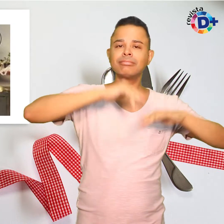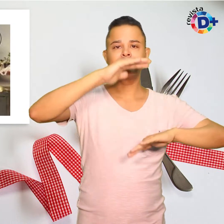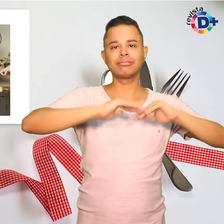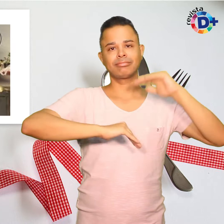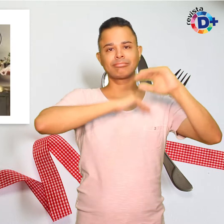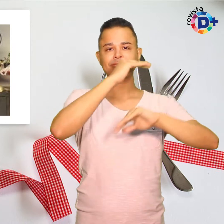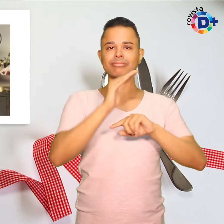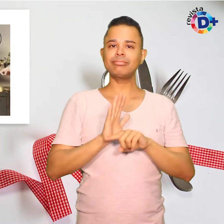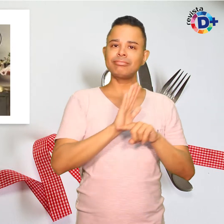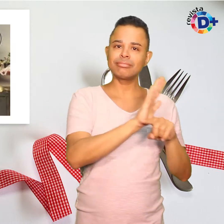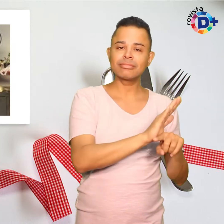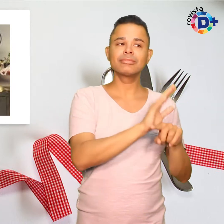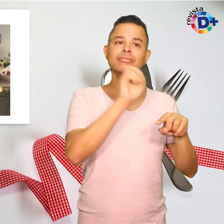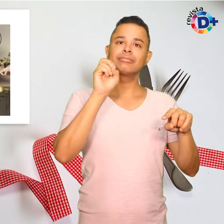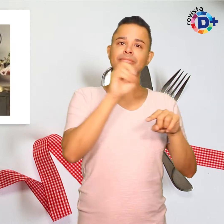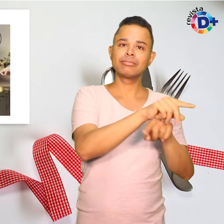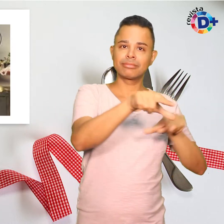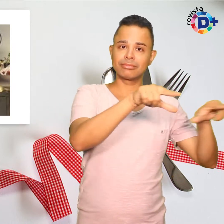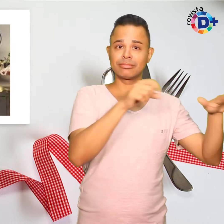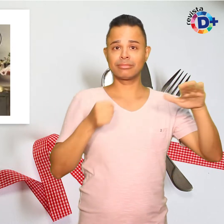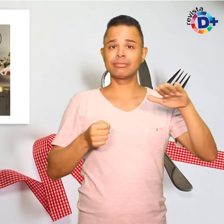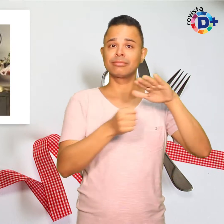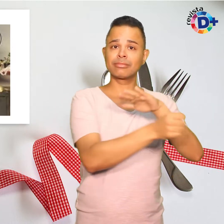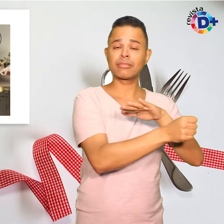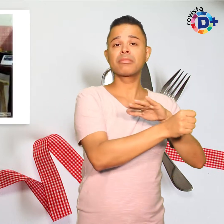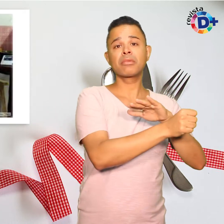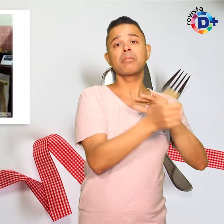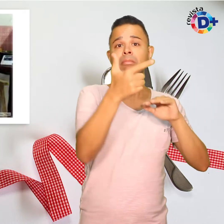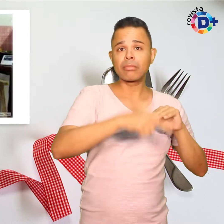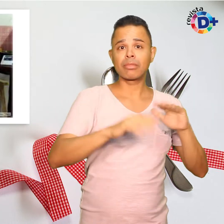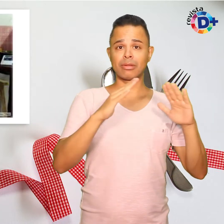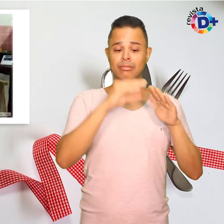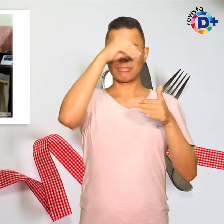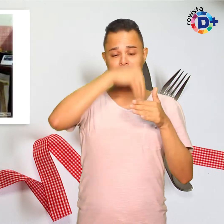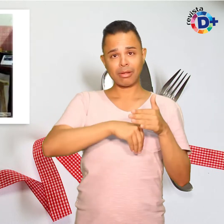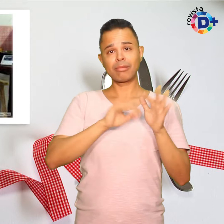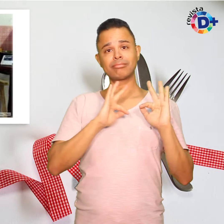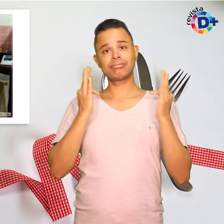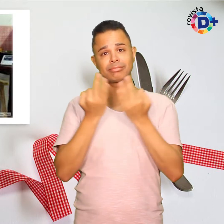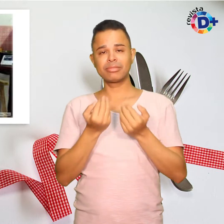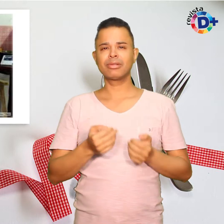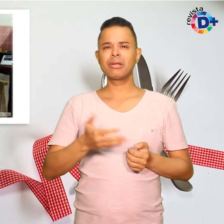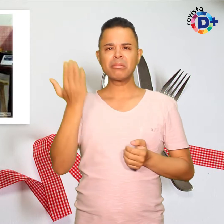mercado de trabalho e dentro de casa antes eles não sabiam nem fazer um sanduíche para o